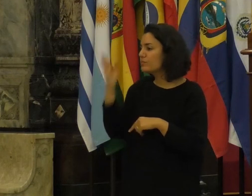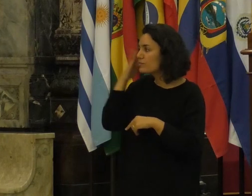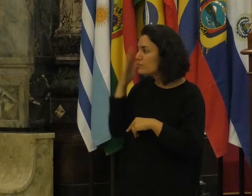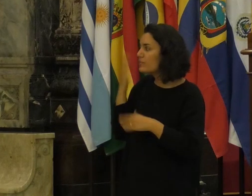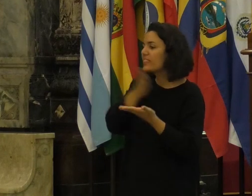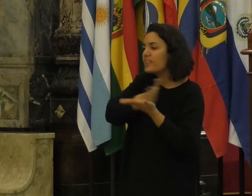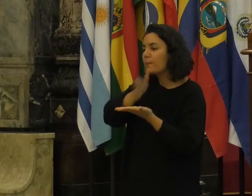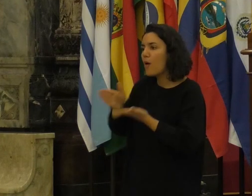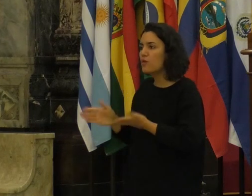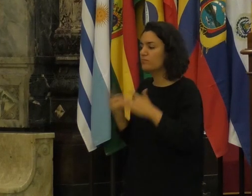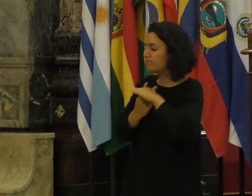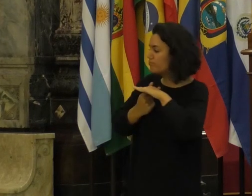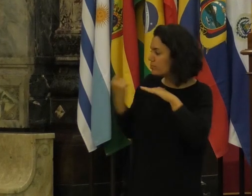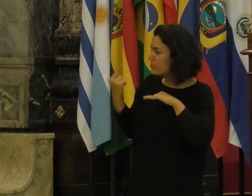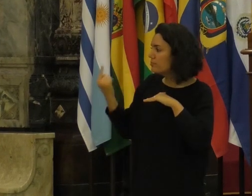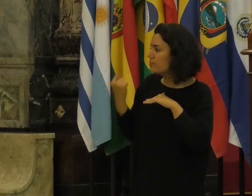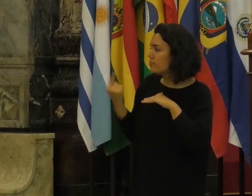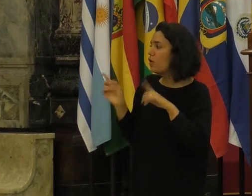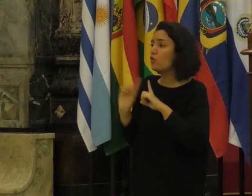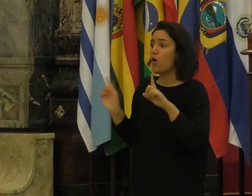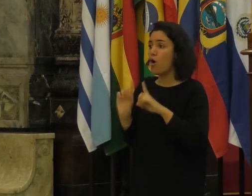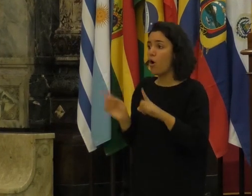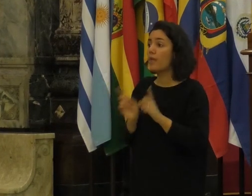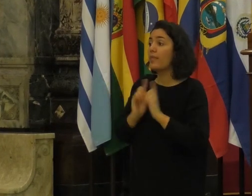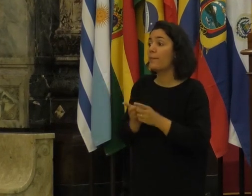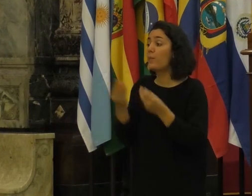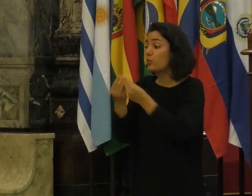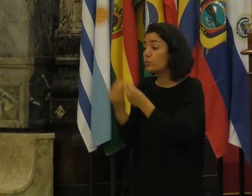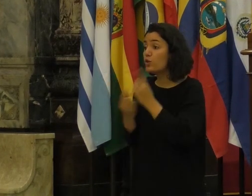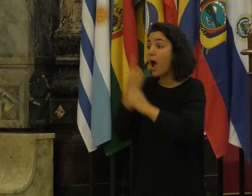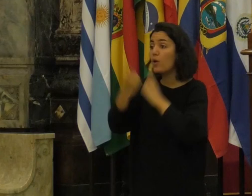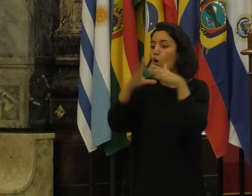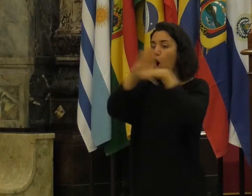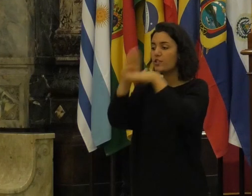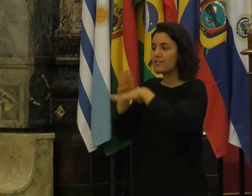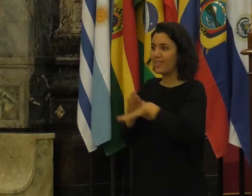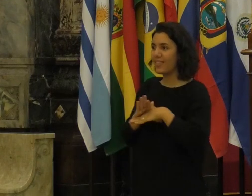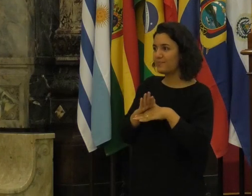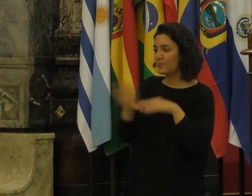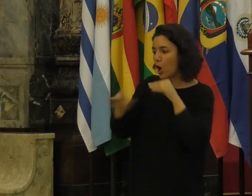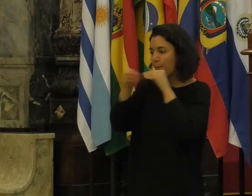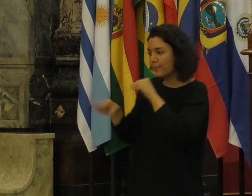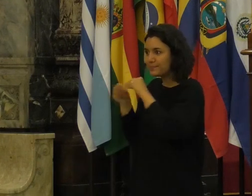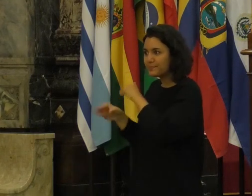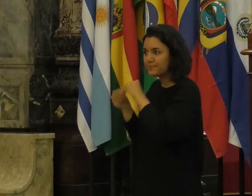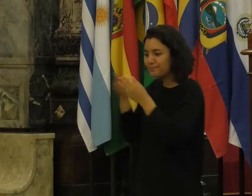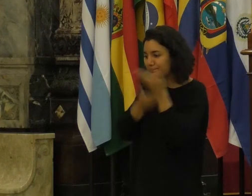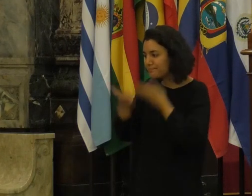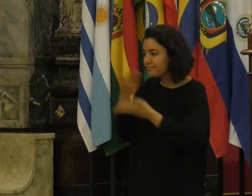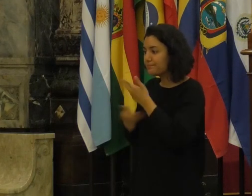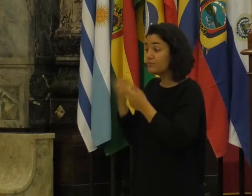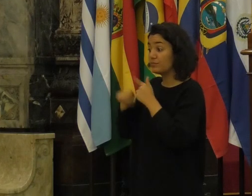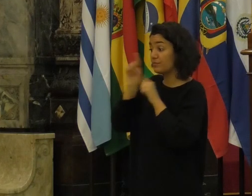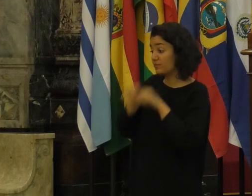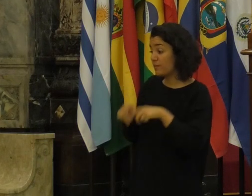conocimiento excluyentes, sino en mucho complementarios, pero eso sí, opino que están asistidos de lógicas y